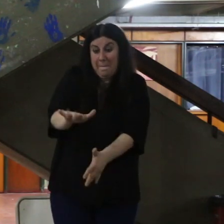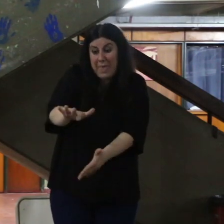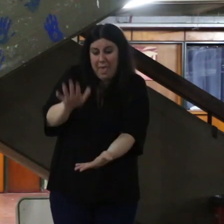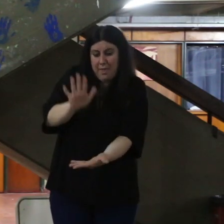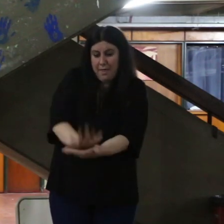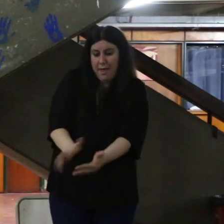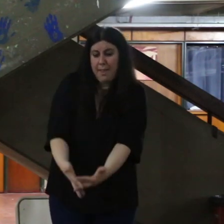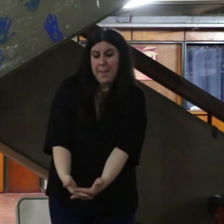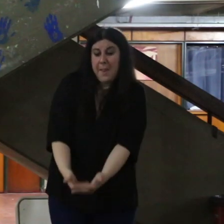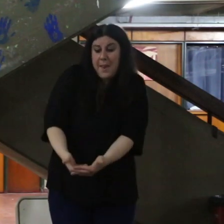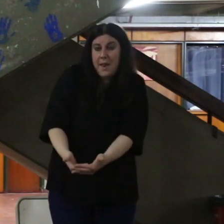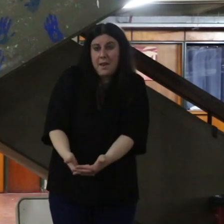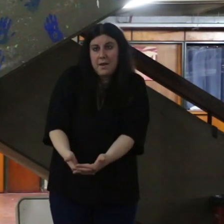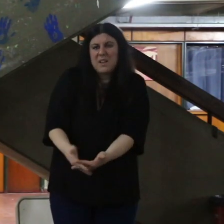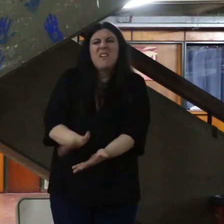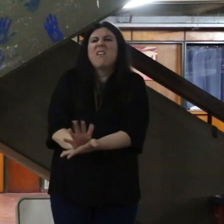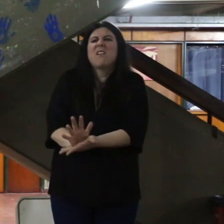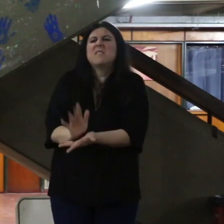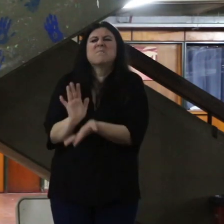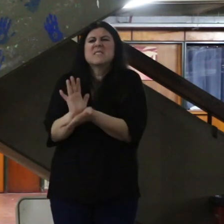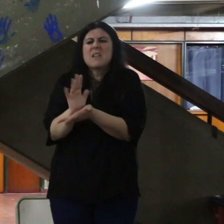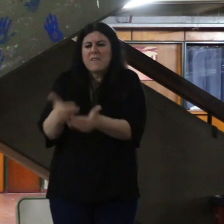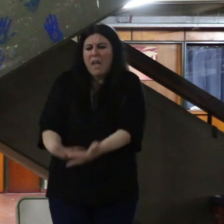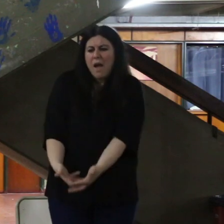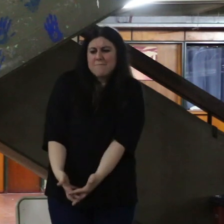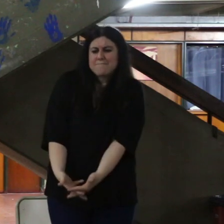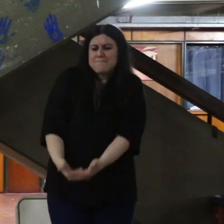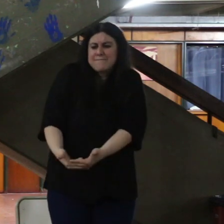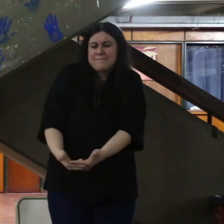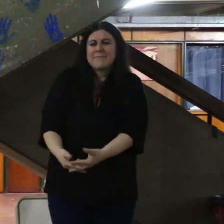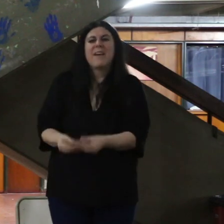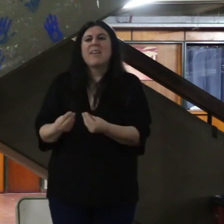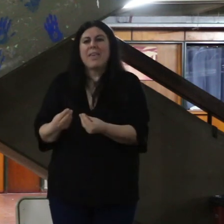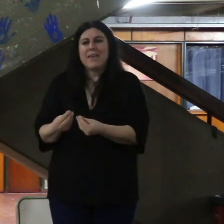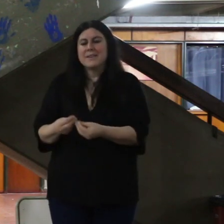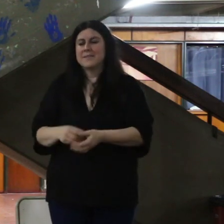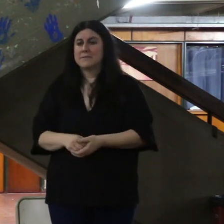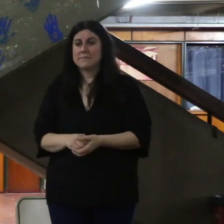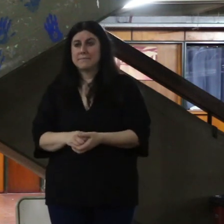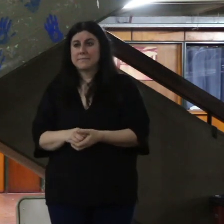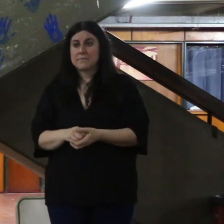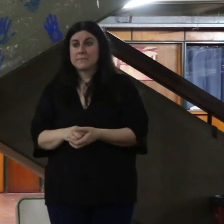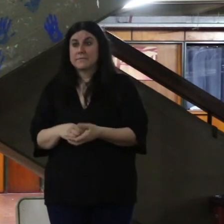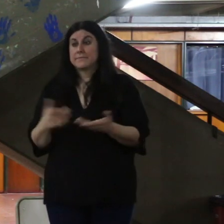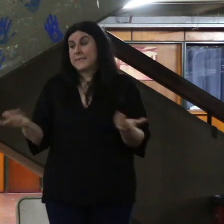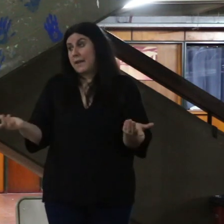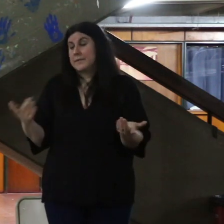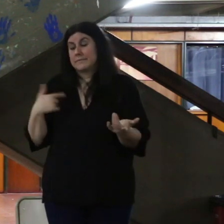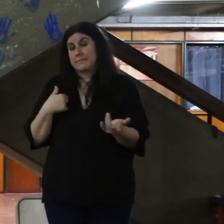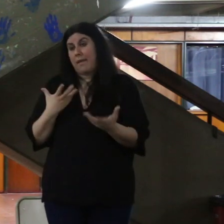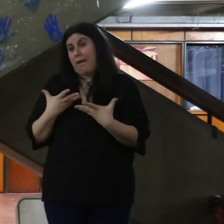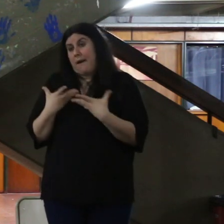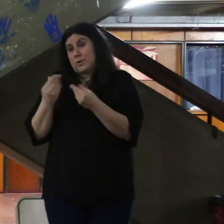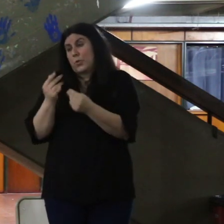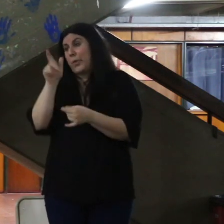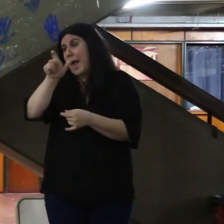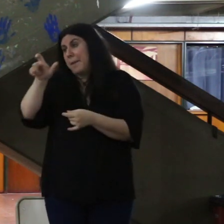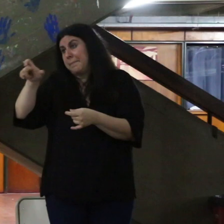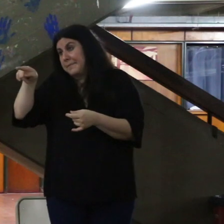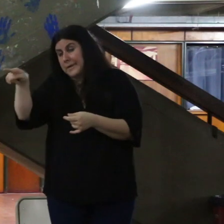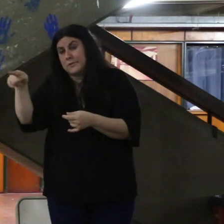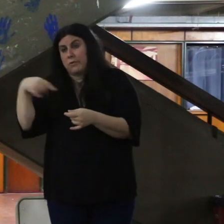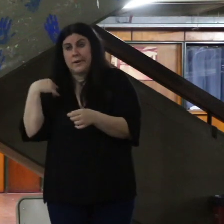Y hacer piecito a quienes no hacen pie en la